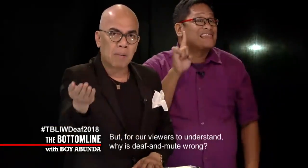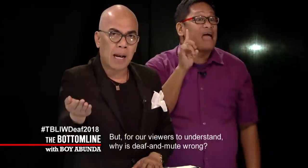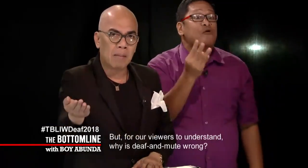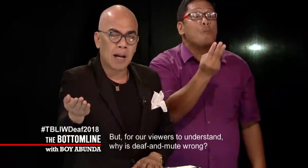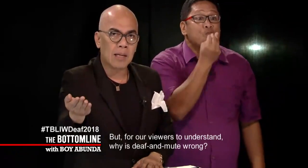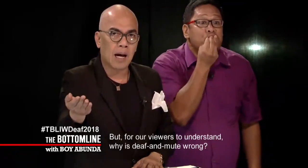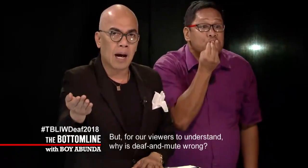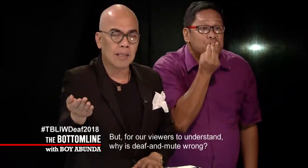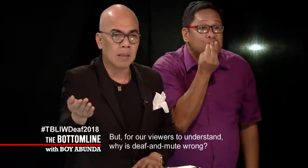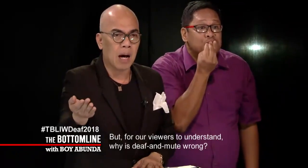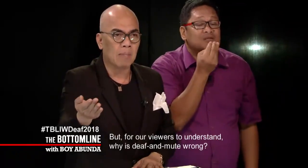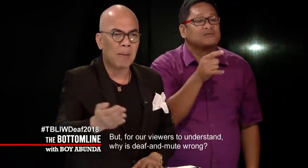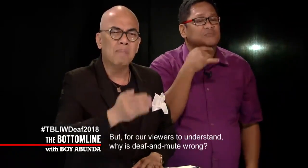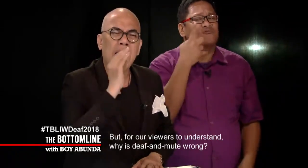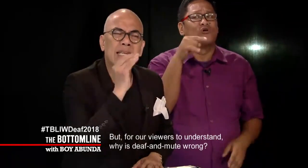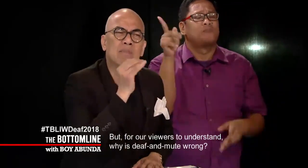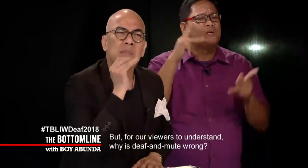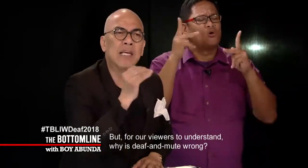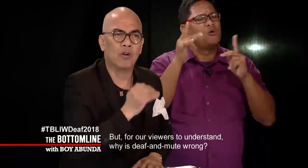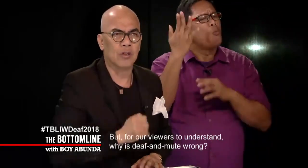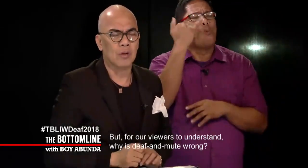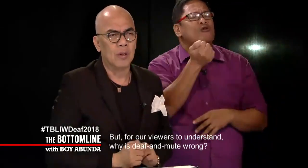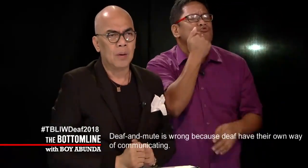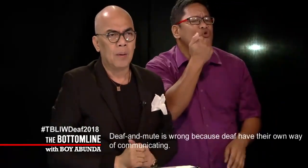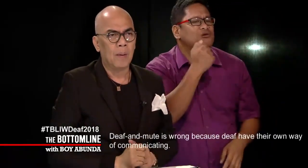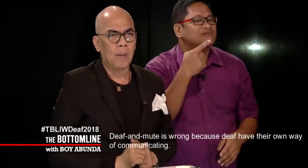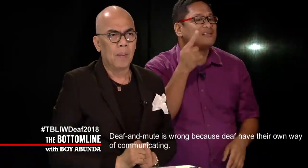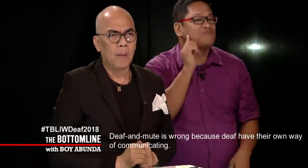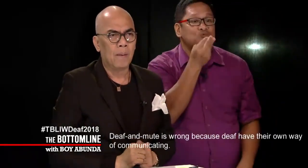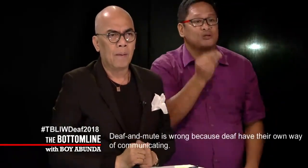para malaman ng ating mga kababayan, bakit mali yun?